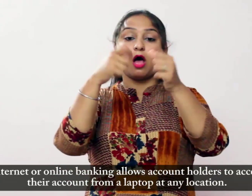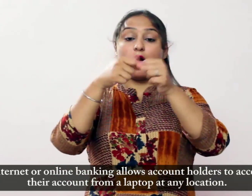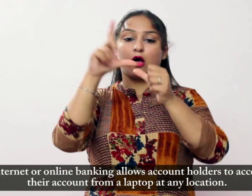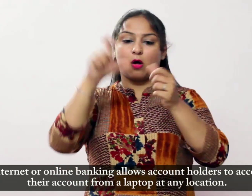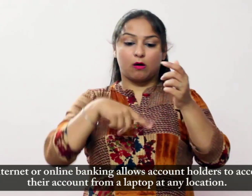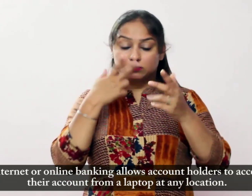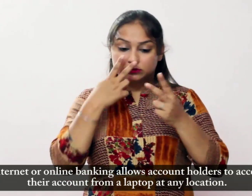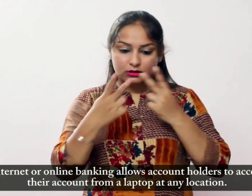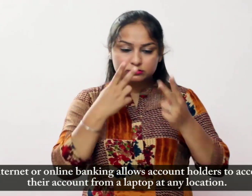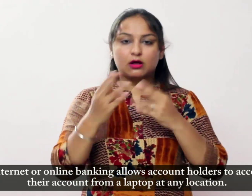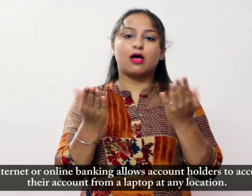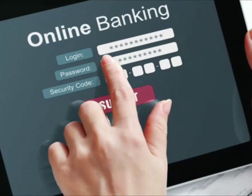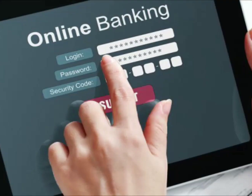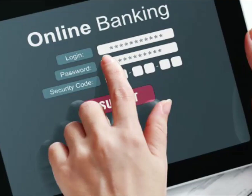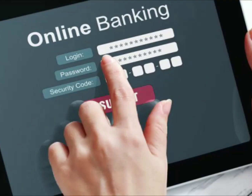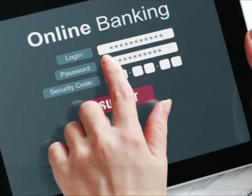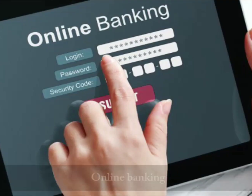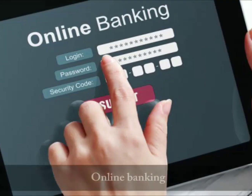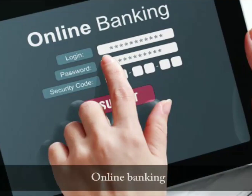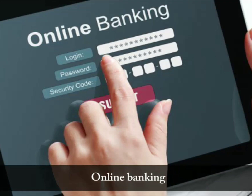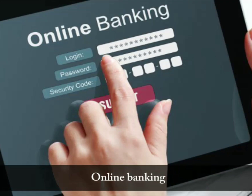है। ऑनलाइन बैंकिंग।